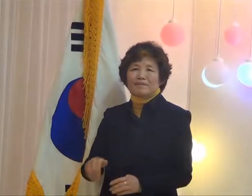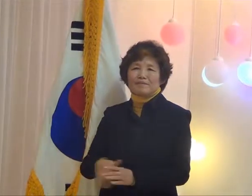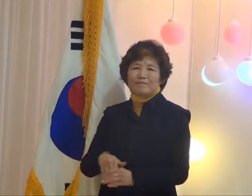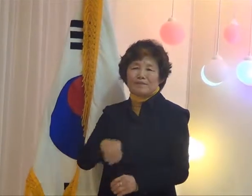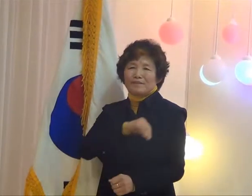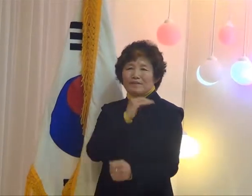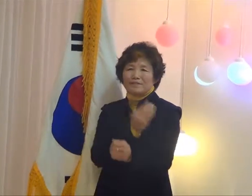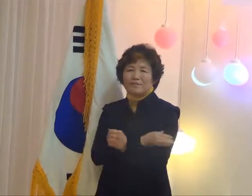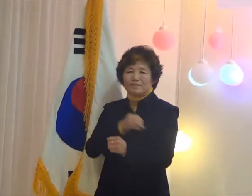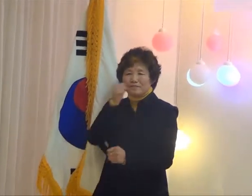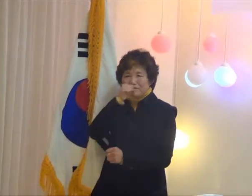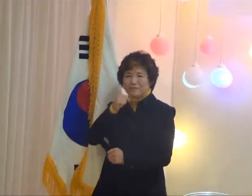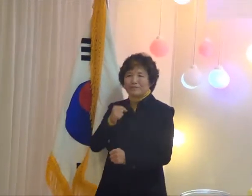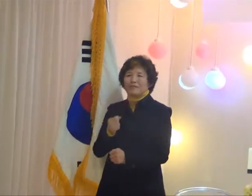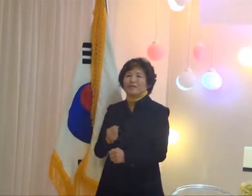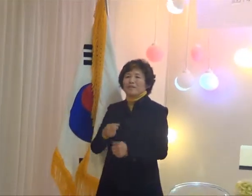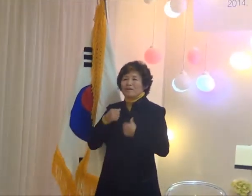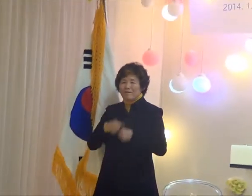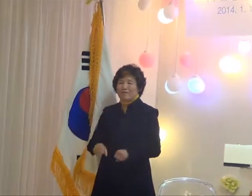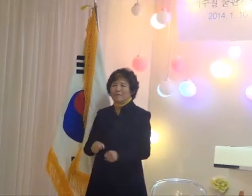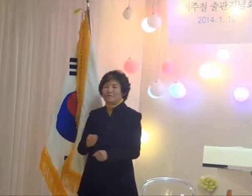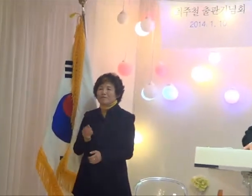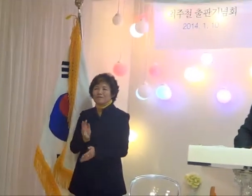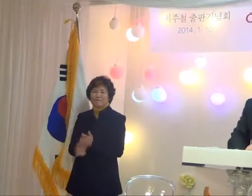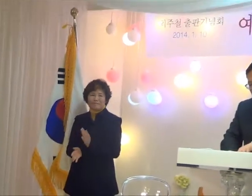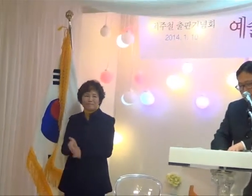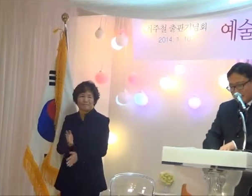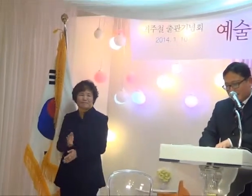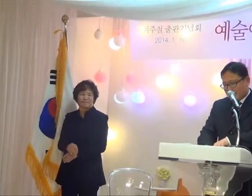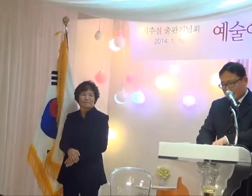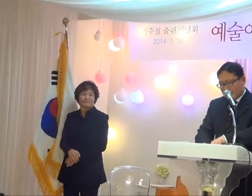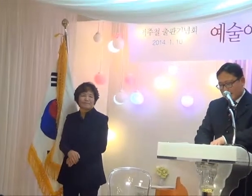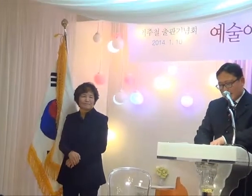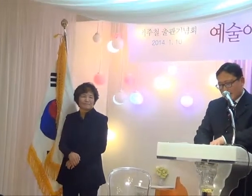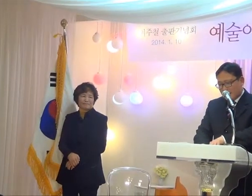미는 없다. 제가 속도에 말했지만